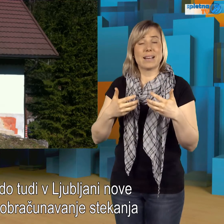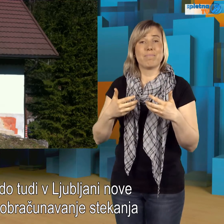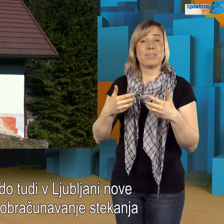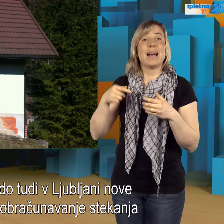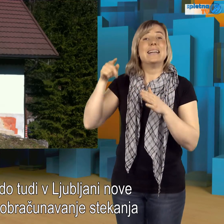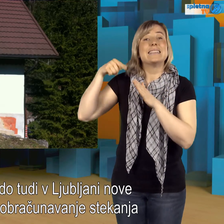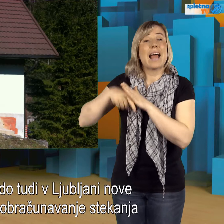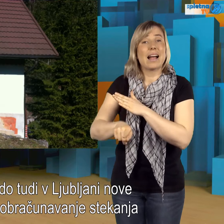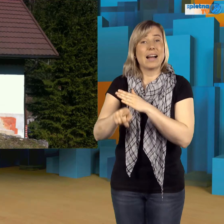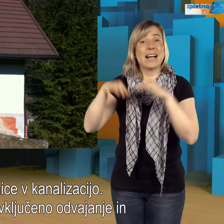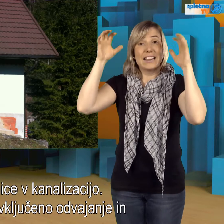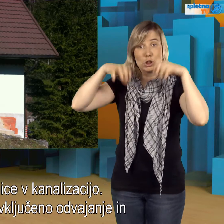kanalizacijo.